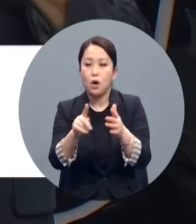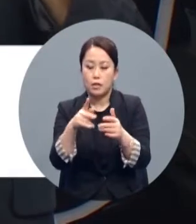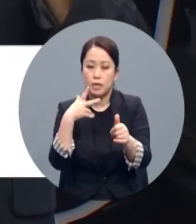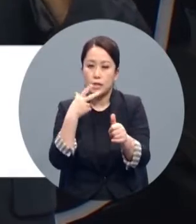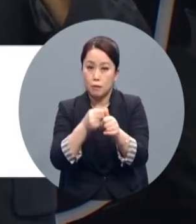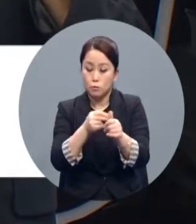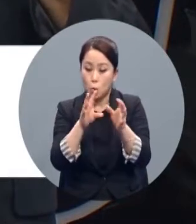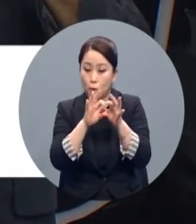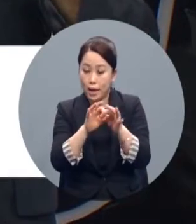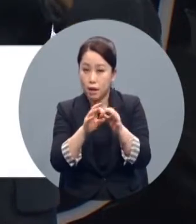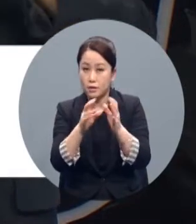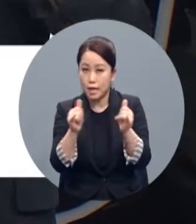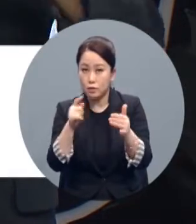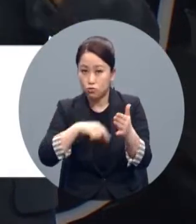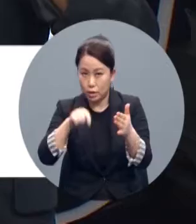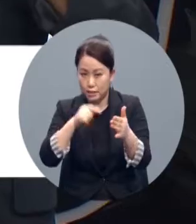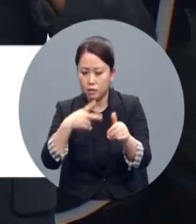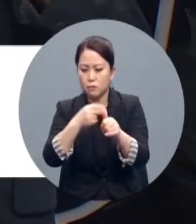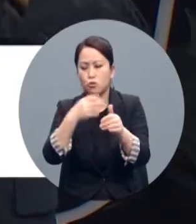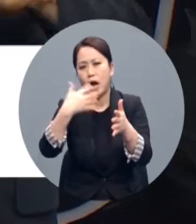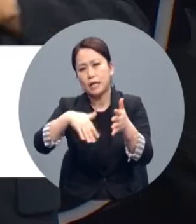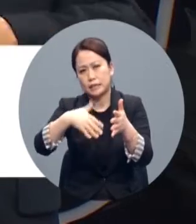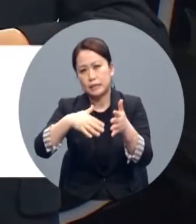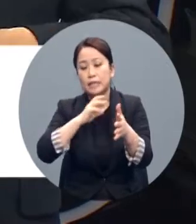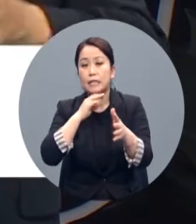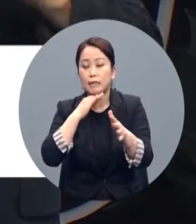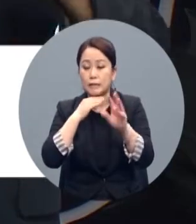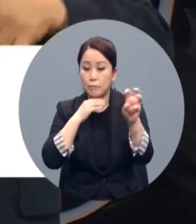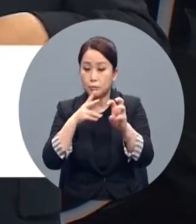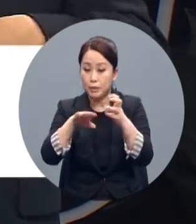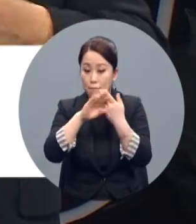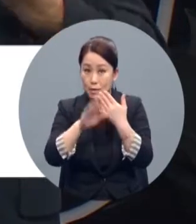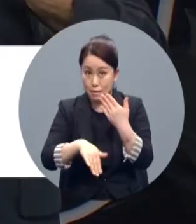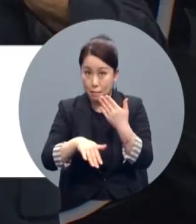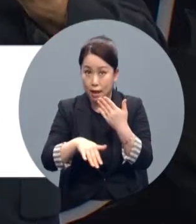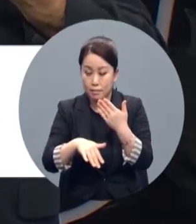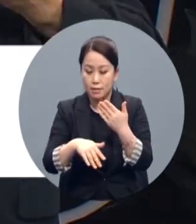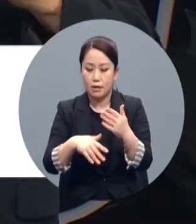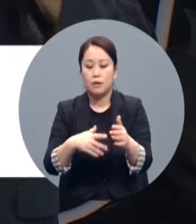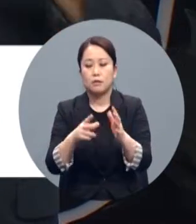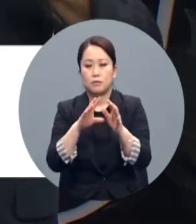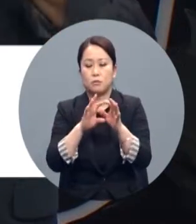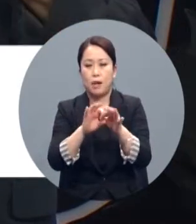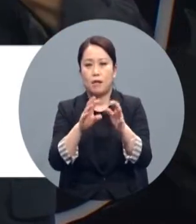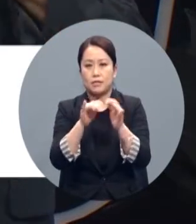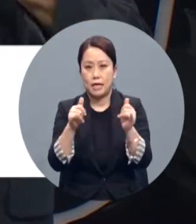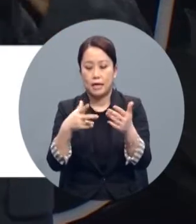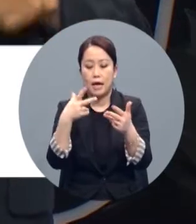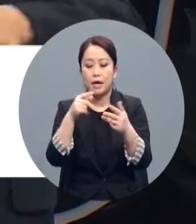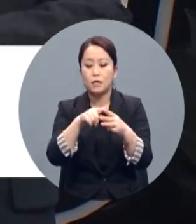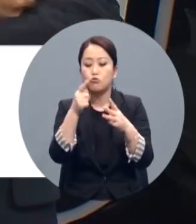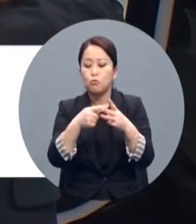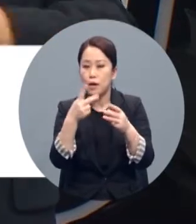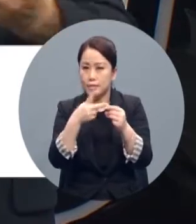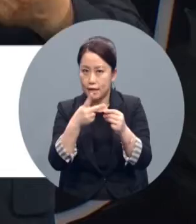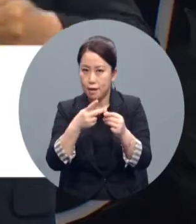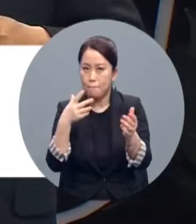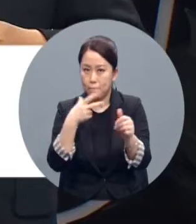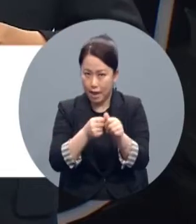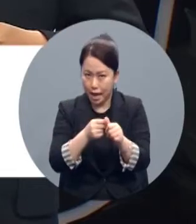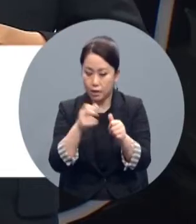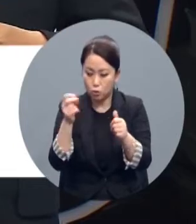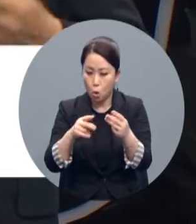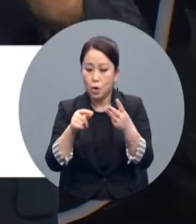중에서 어 접종을 하지 못했던 30세 미만의 대상자가 적정을 받게 됩니다 그리고